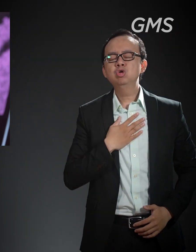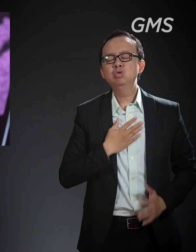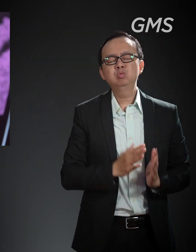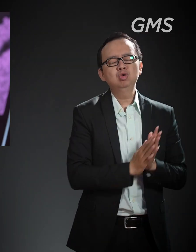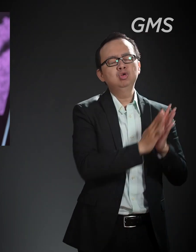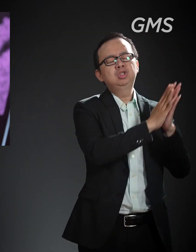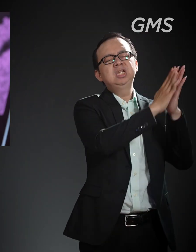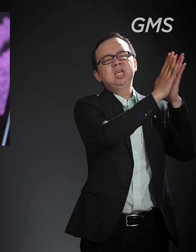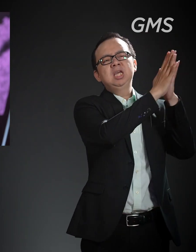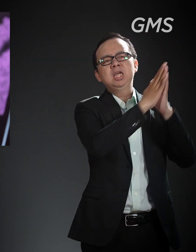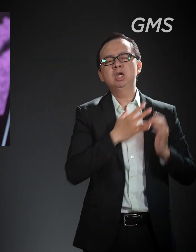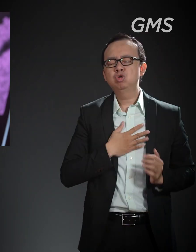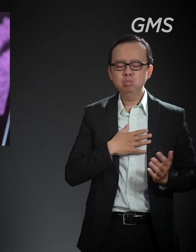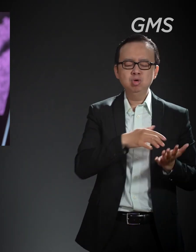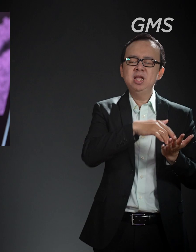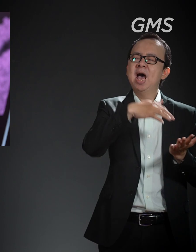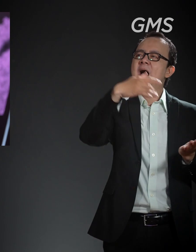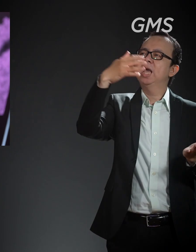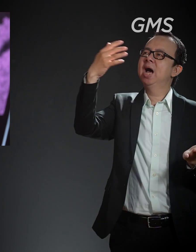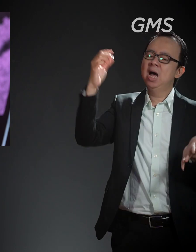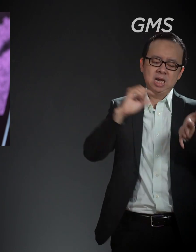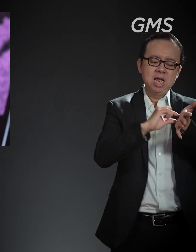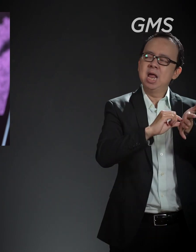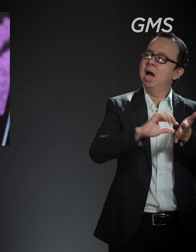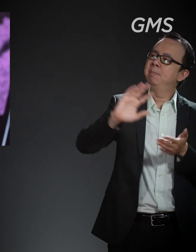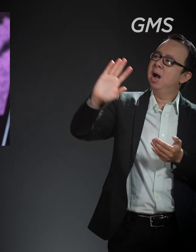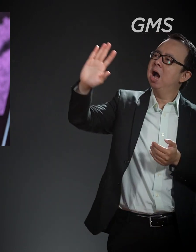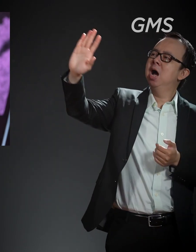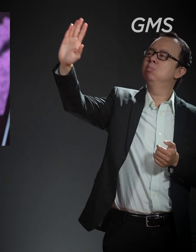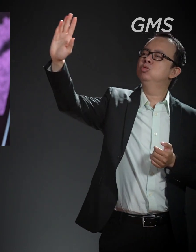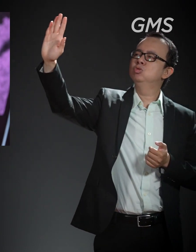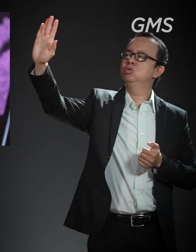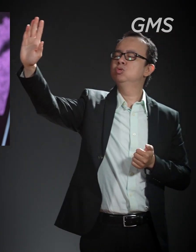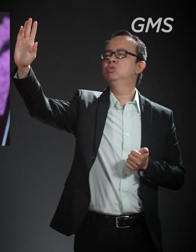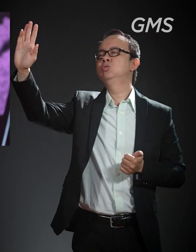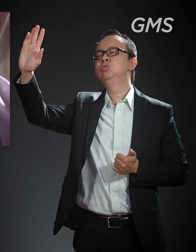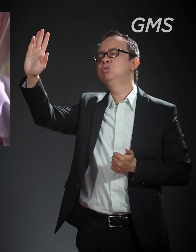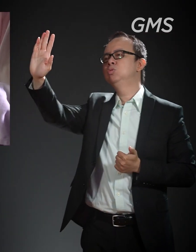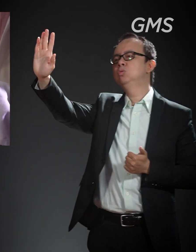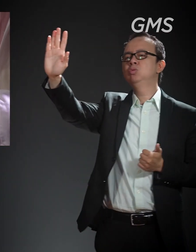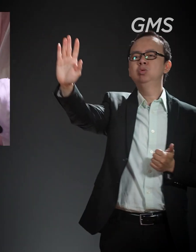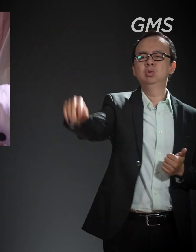ku puji, ku muliakan nama-Mu.